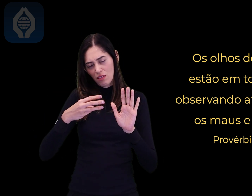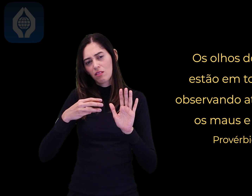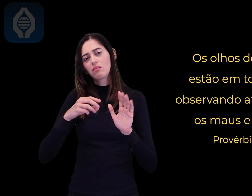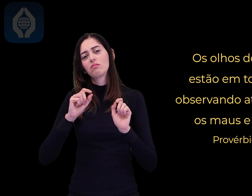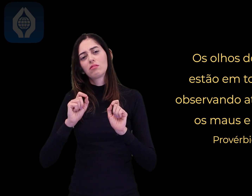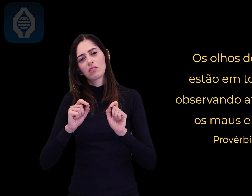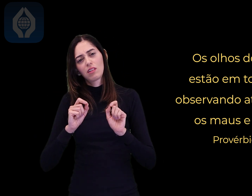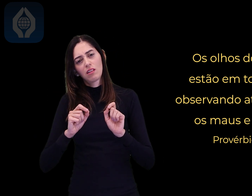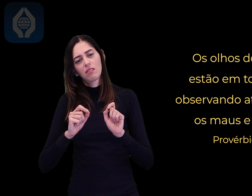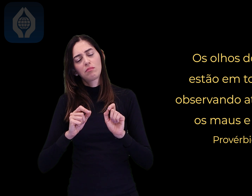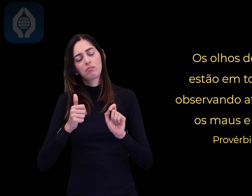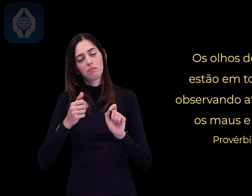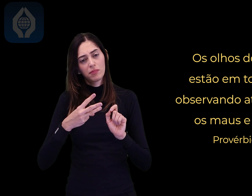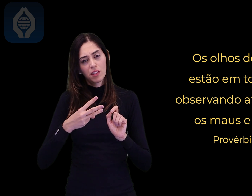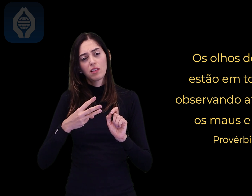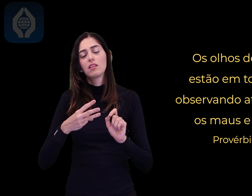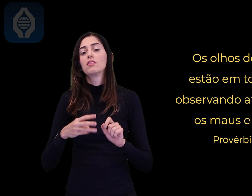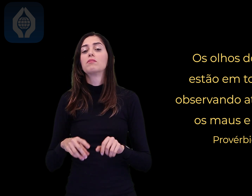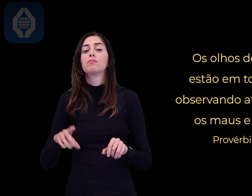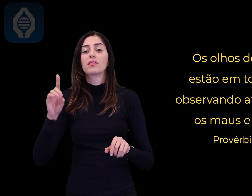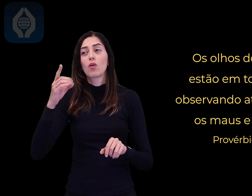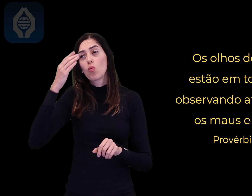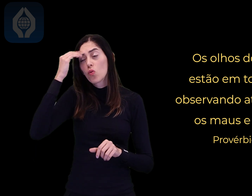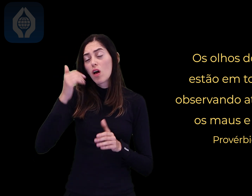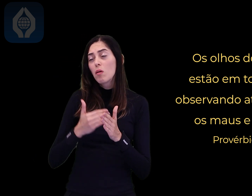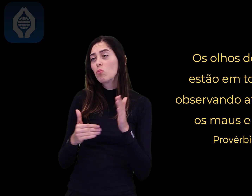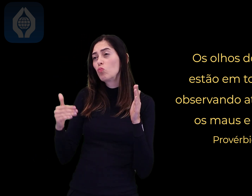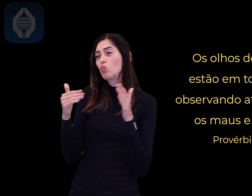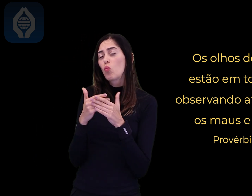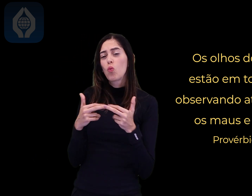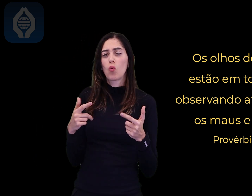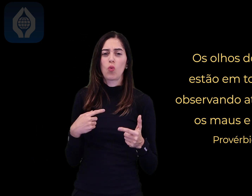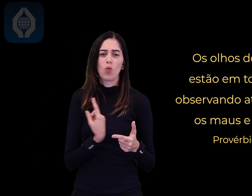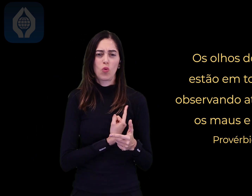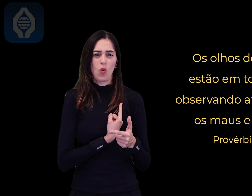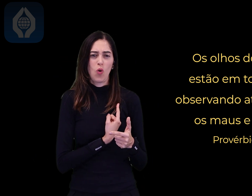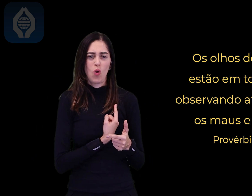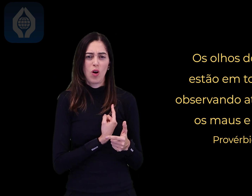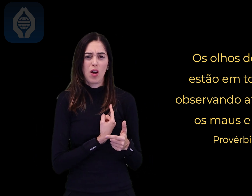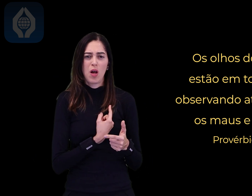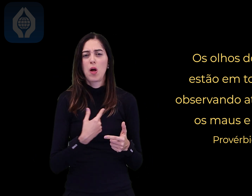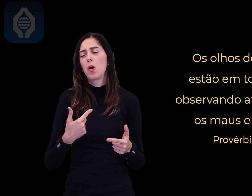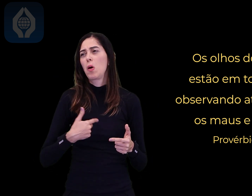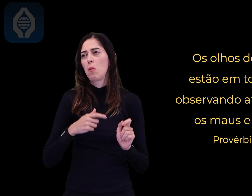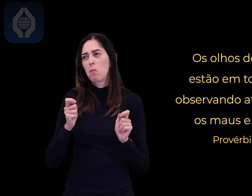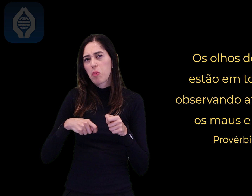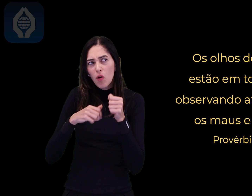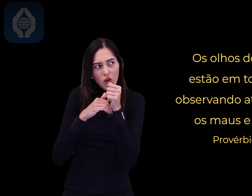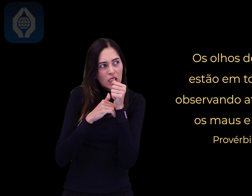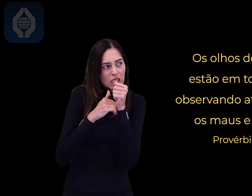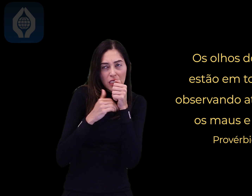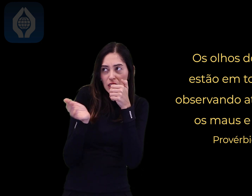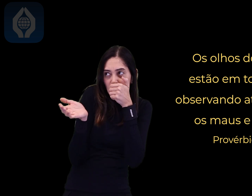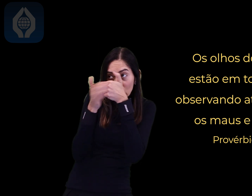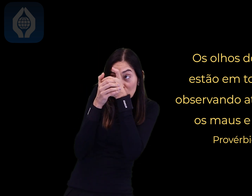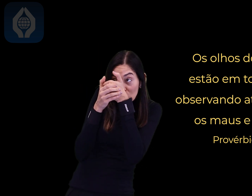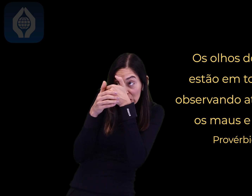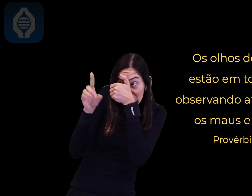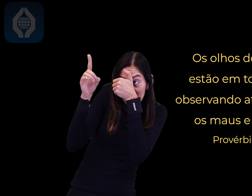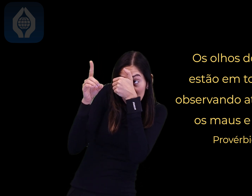pessoas. Sabe tudo sobre nós também. Nem você nem eu podemos manter algum segredo de Deus. Ele sabe